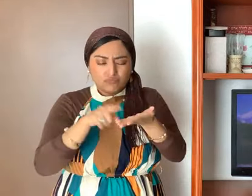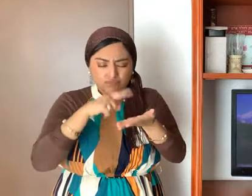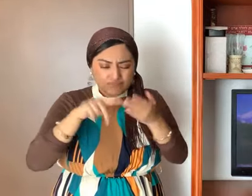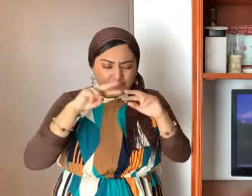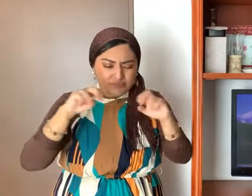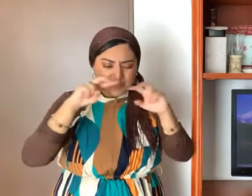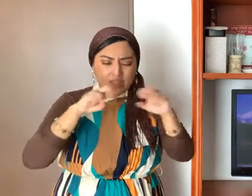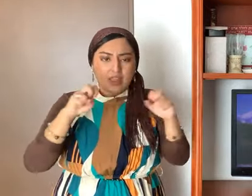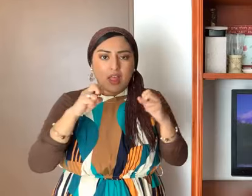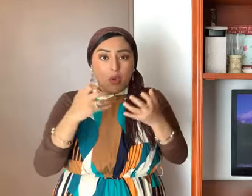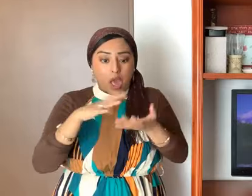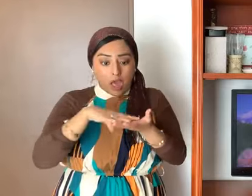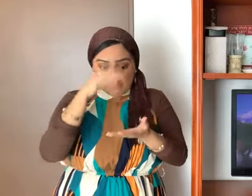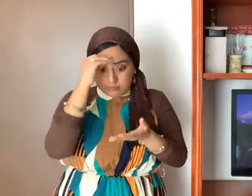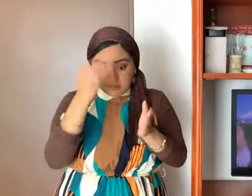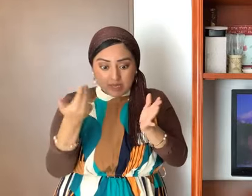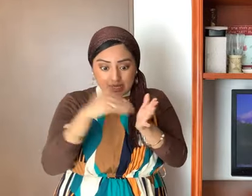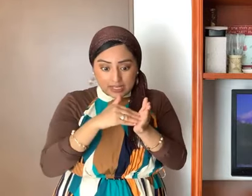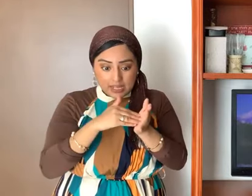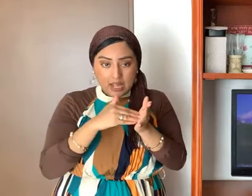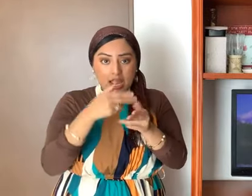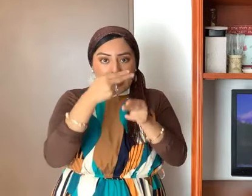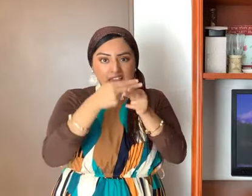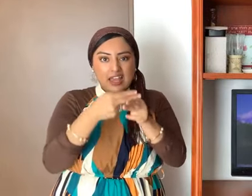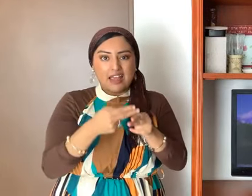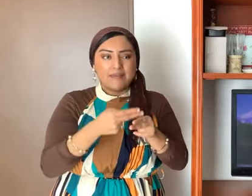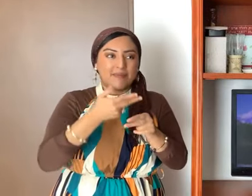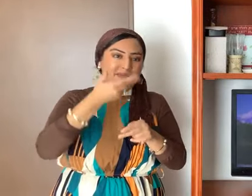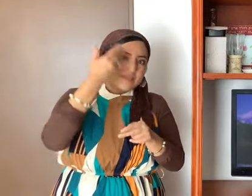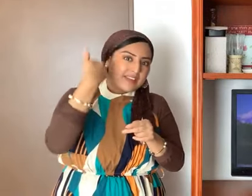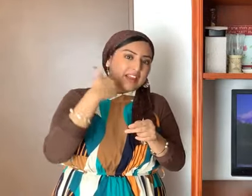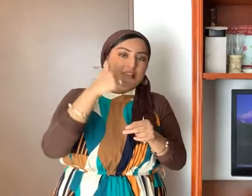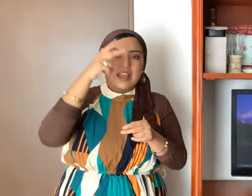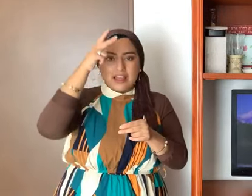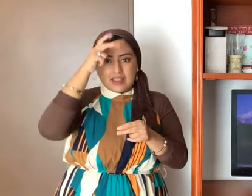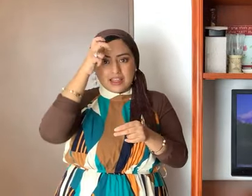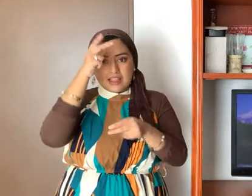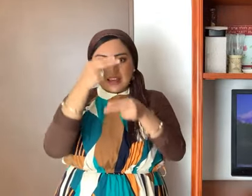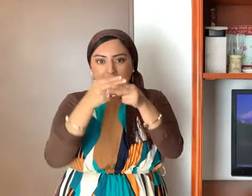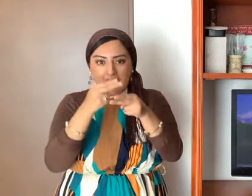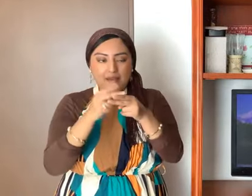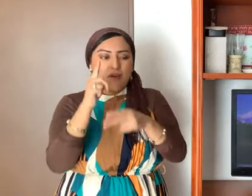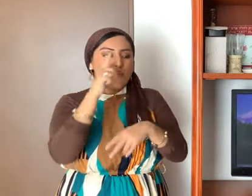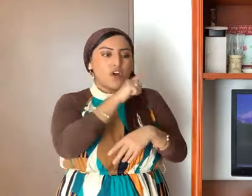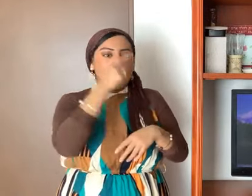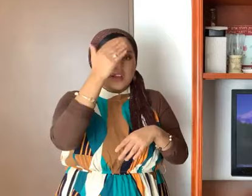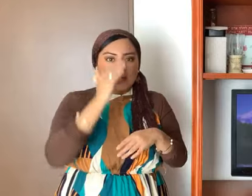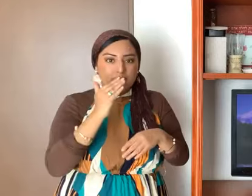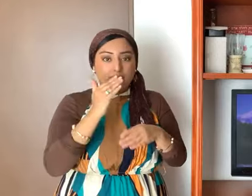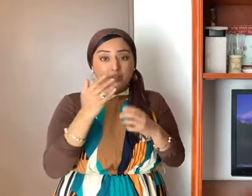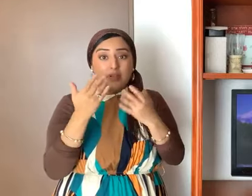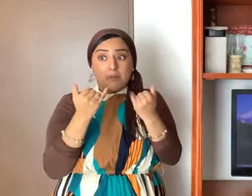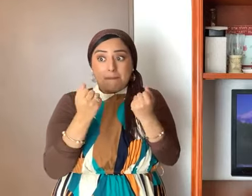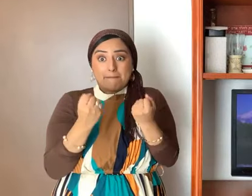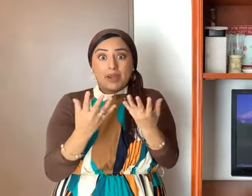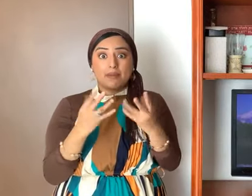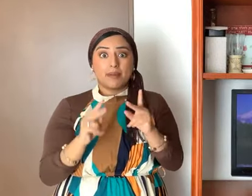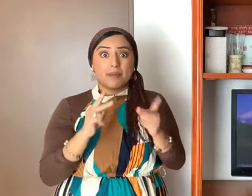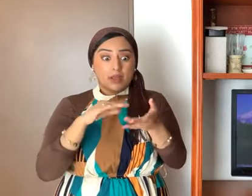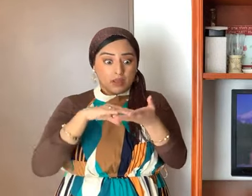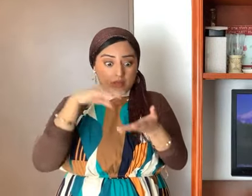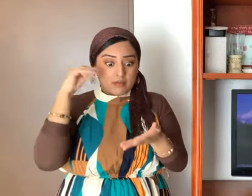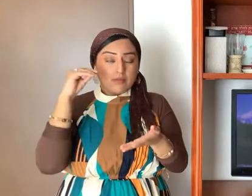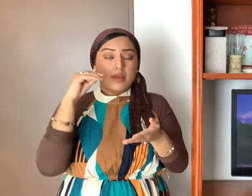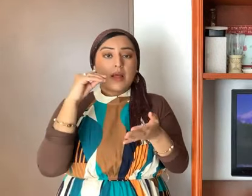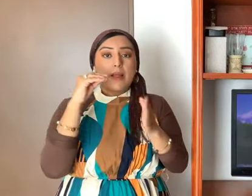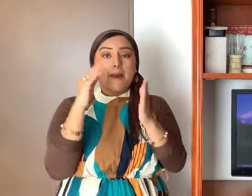buscando en volver a aprender en cómo se llamaban todos los demonios, todos los dioses falsos, y por eso muchos están estudiando el libro de